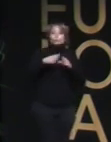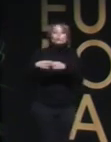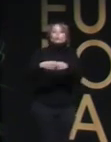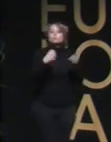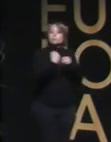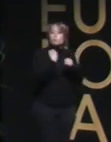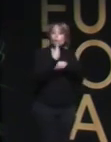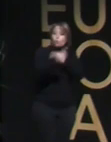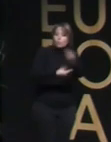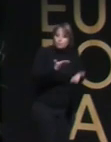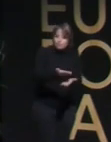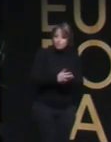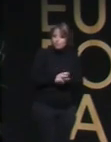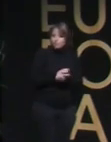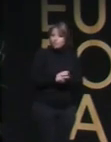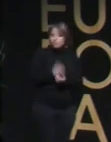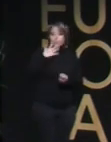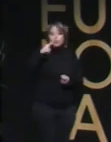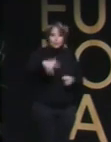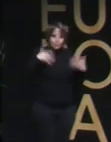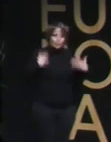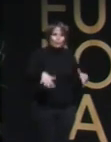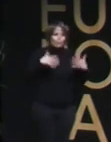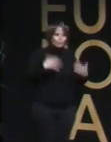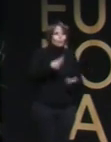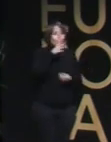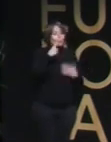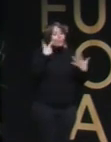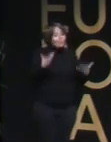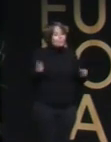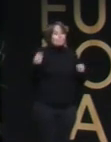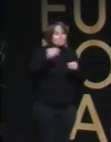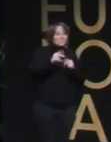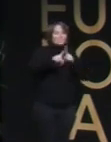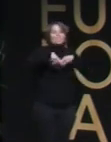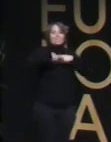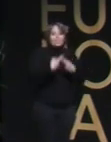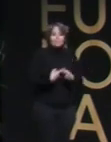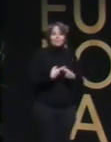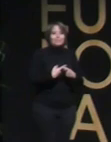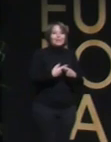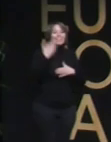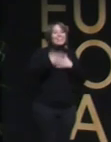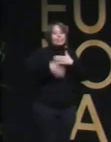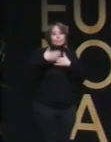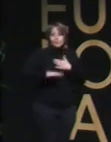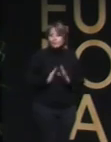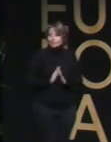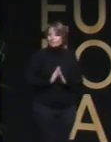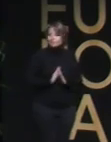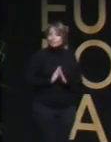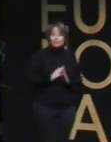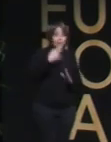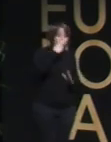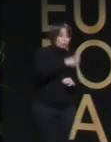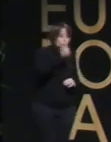superarlos. Pero aquí se caga la leche, porque encima añaden las familias que ponen límites. Los chavales y chavalas